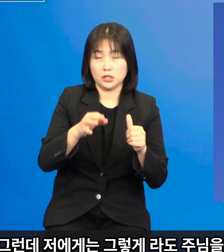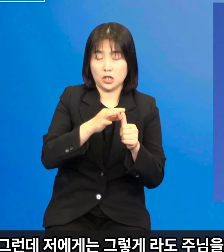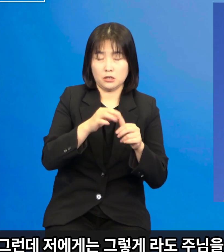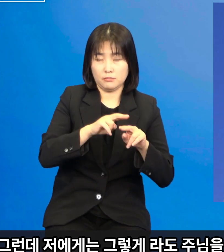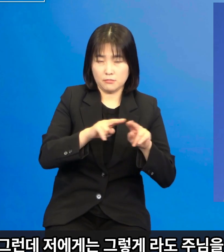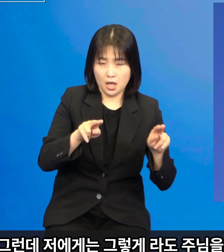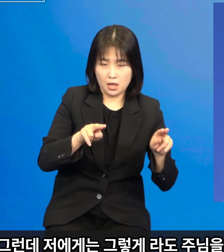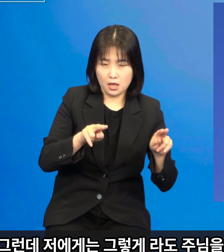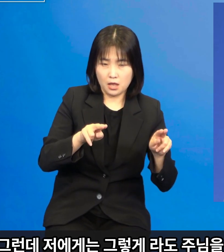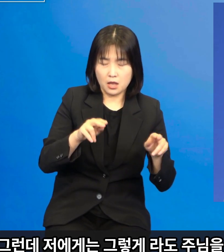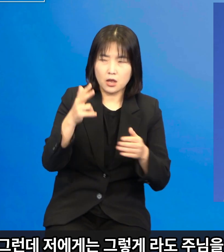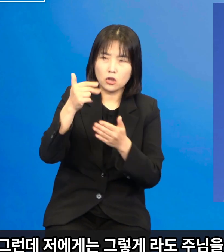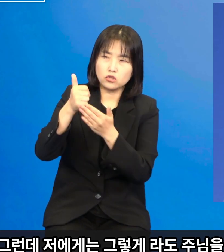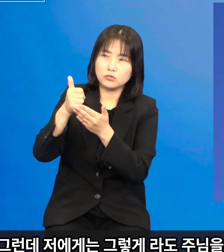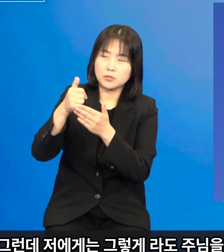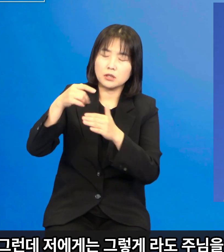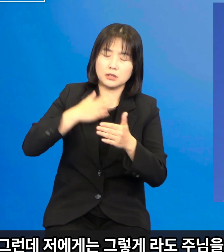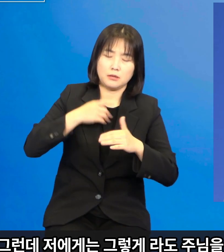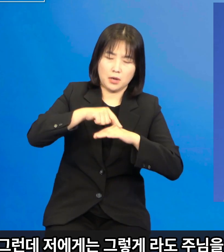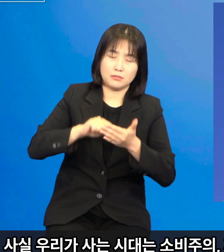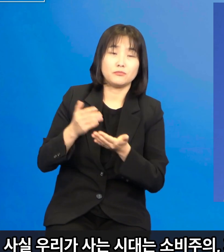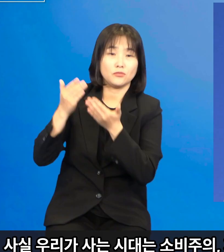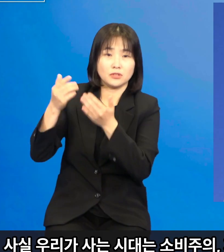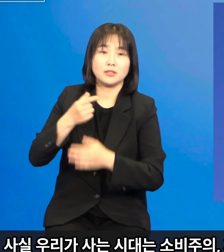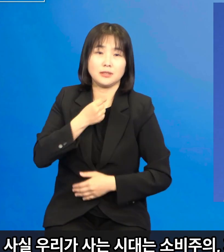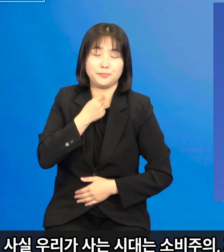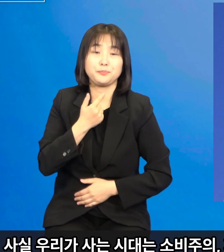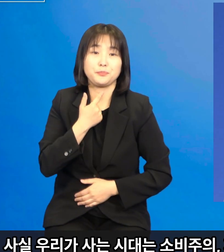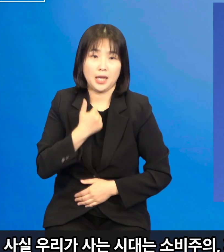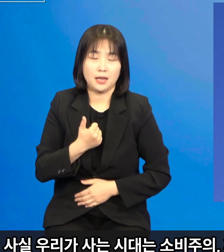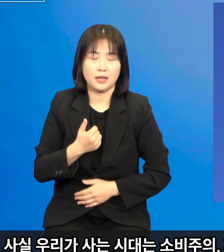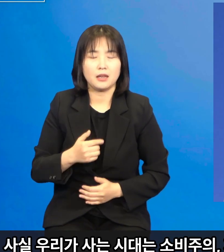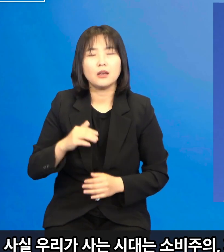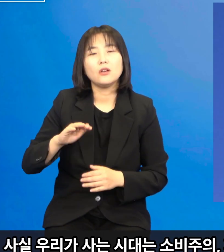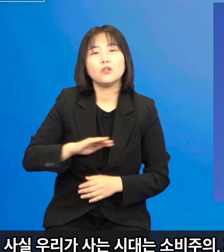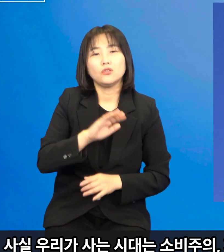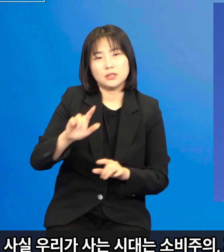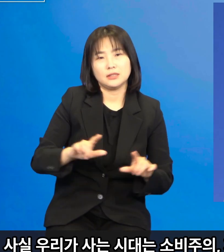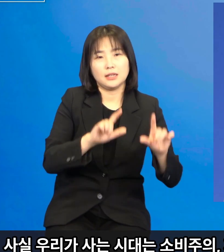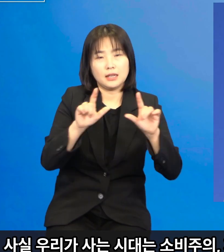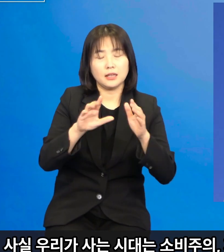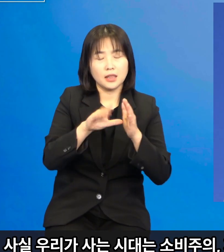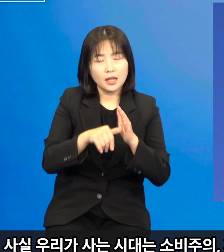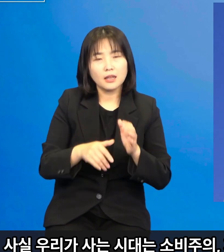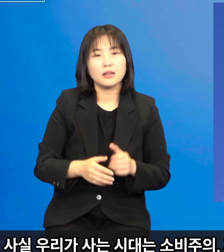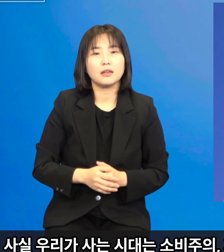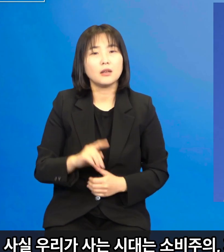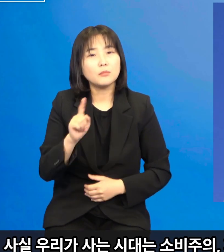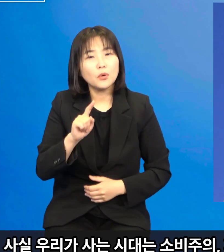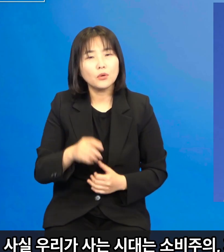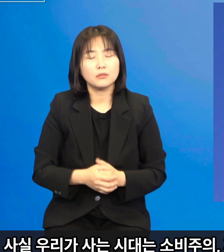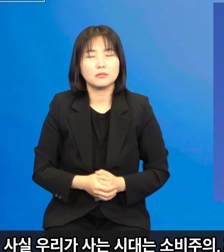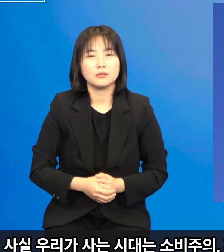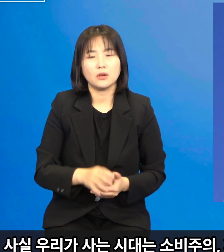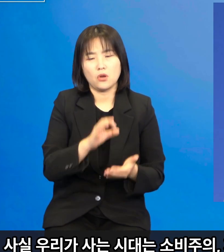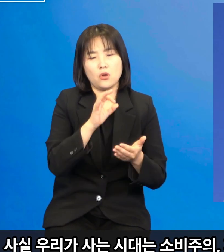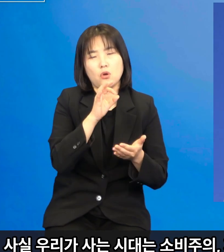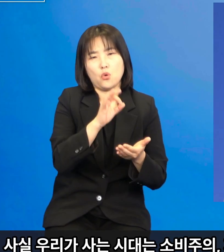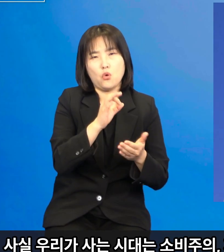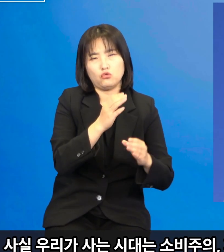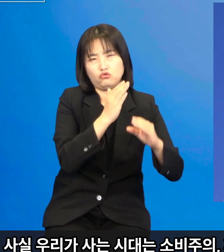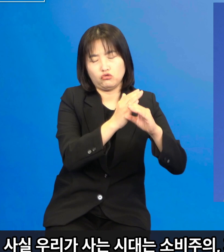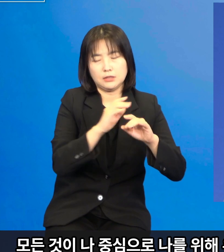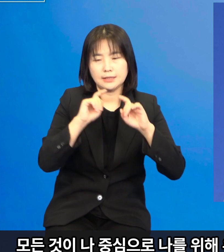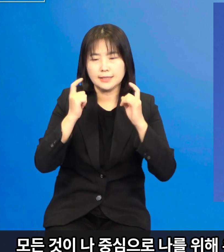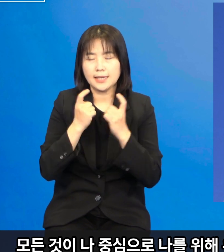저의 마음을 드리고 싶었던 거죠. 사실 우리가 사는 시대는 소비주의, 자본주의, 개인